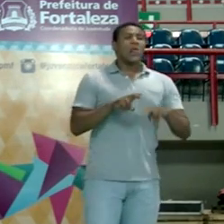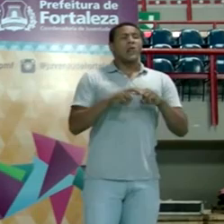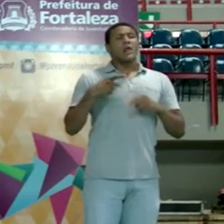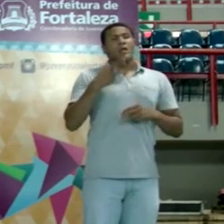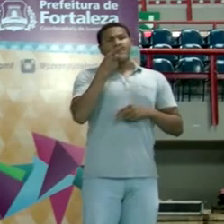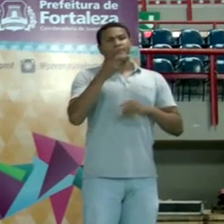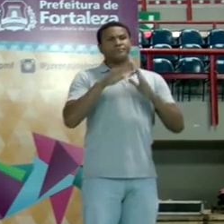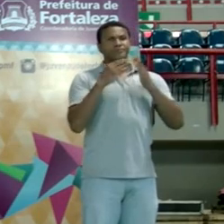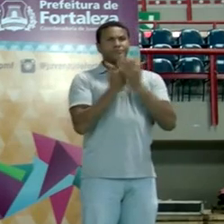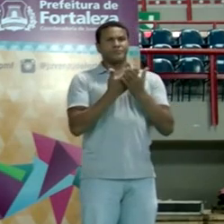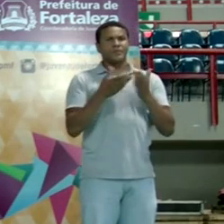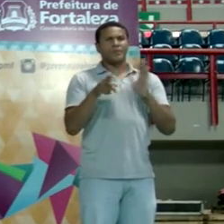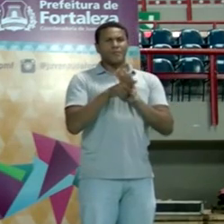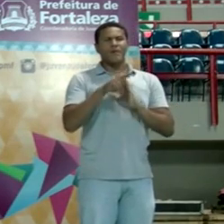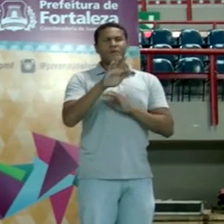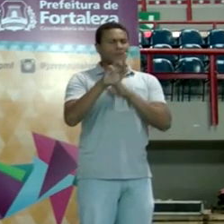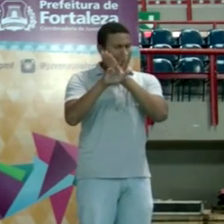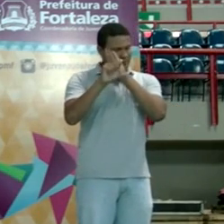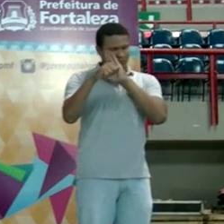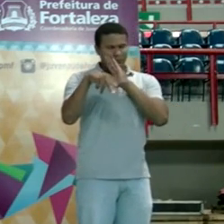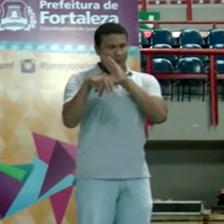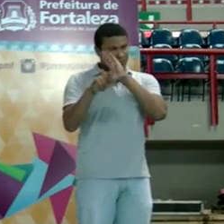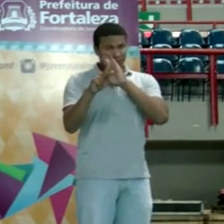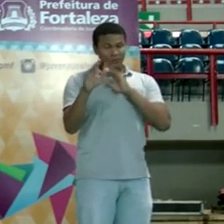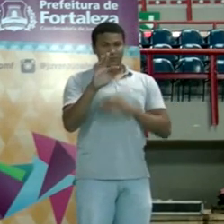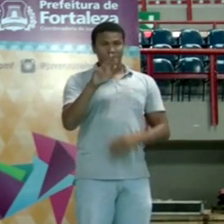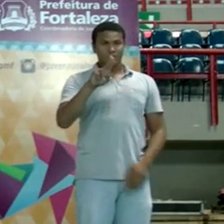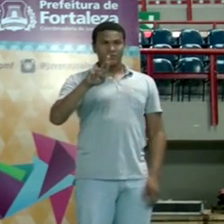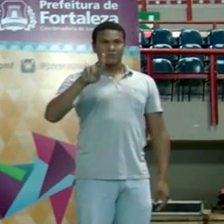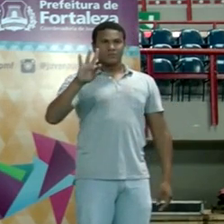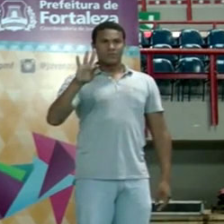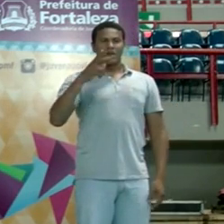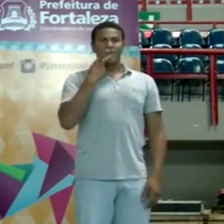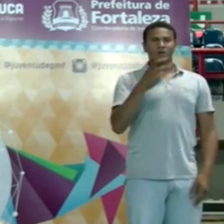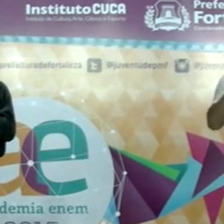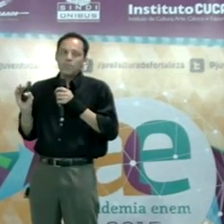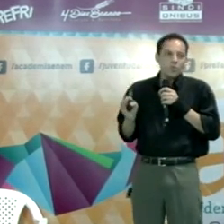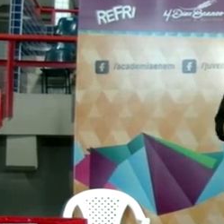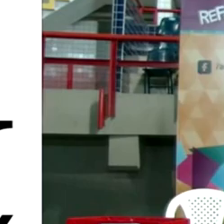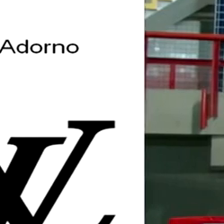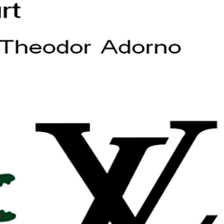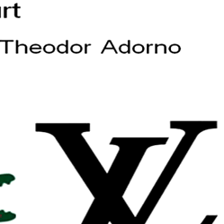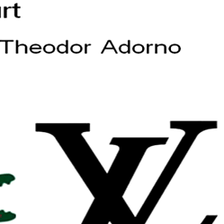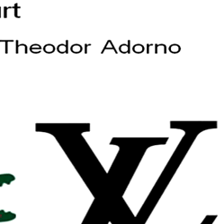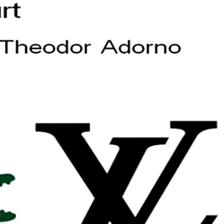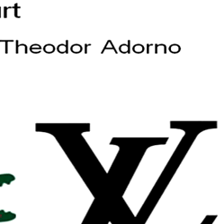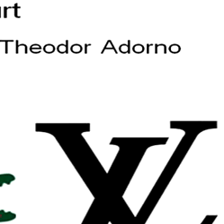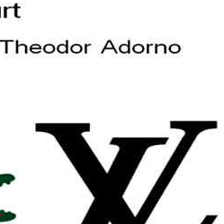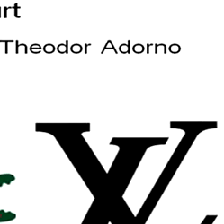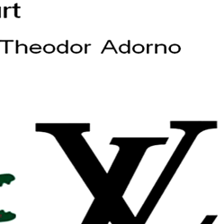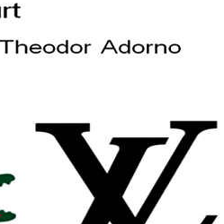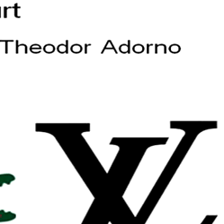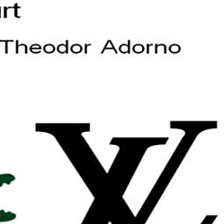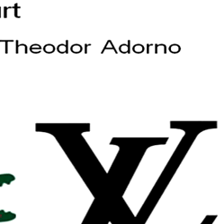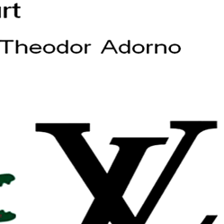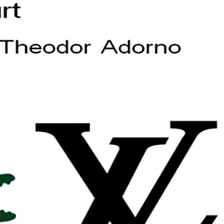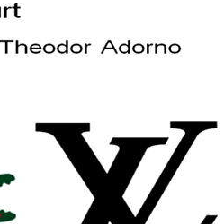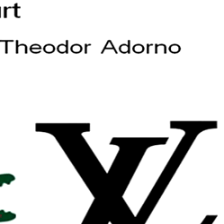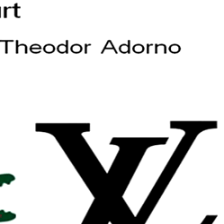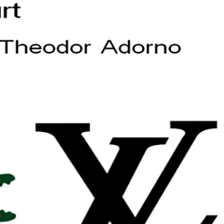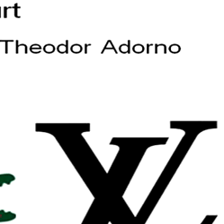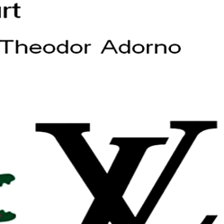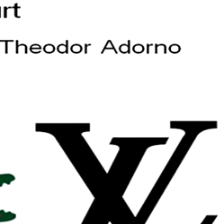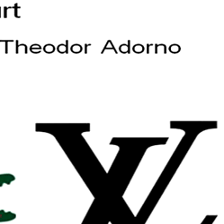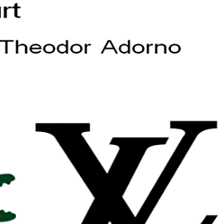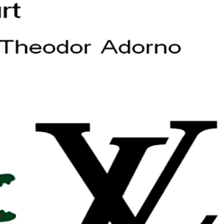de Frankfurt, a gente vai conversar então sobre a indústria cultural. O que seria essa indústria cultural? Uma